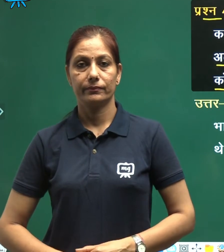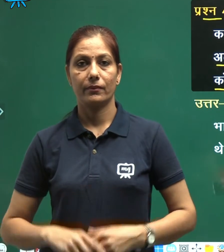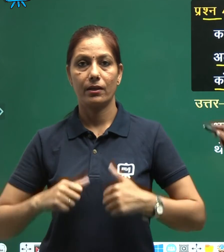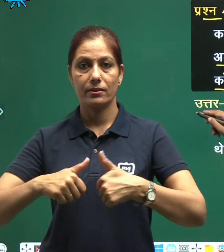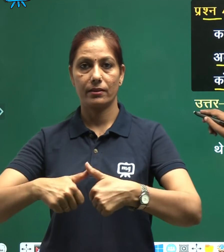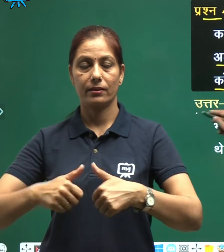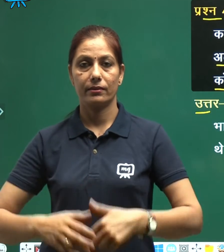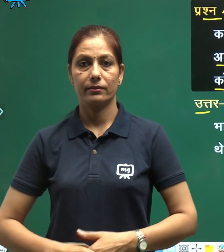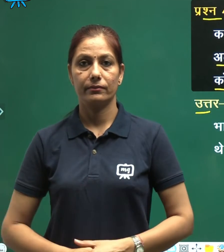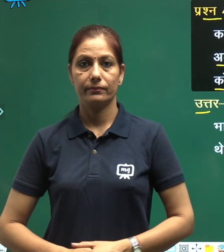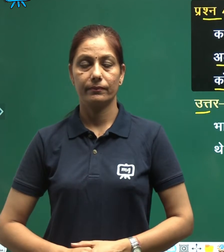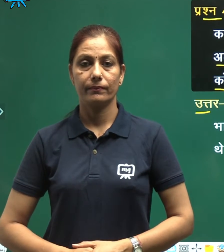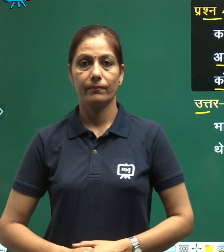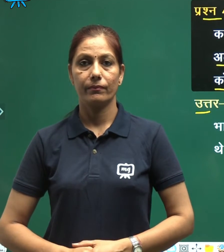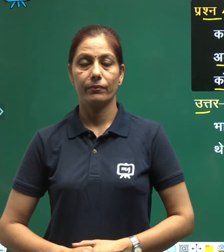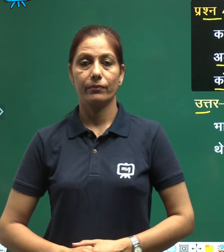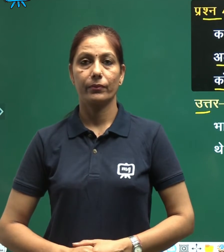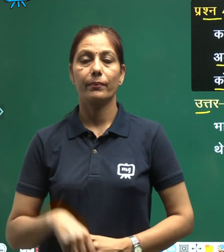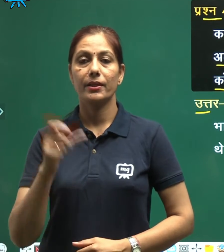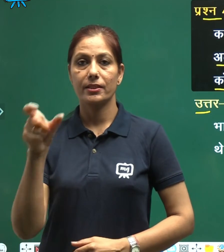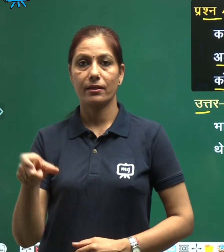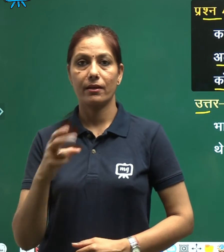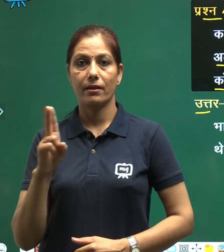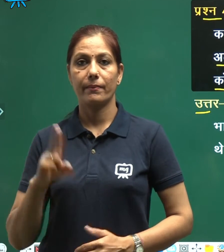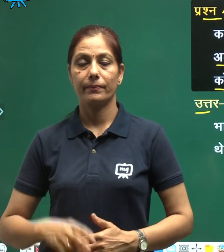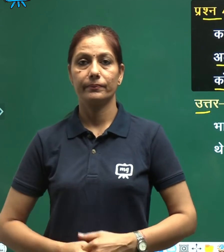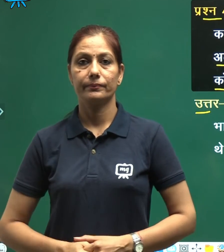उत्तर है, पंडित अलोपीदीन